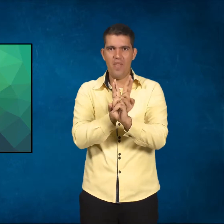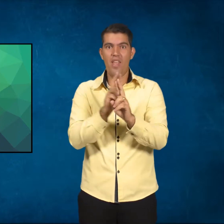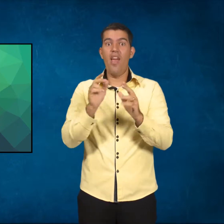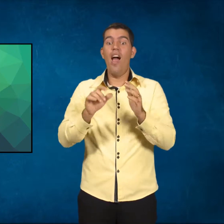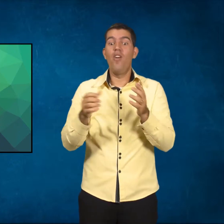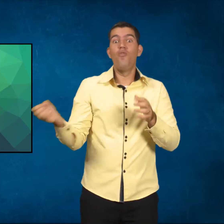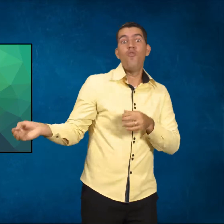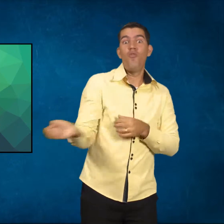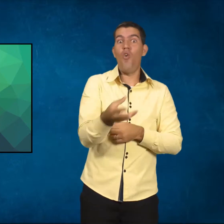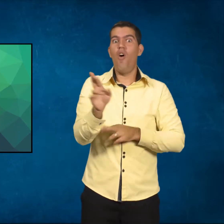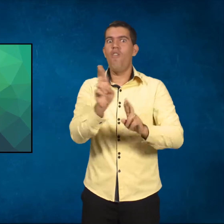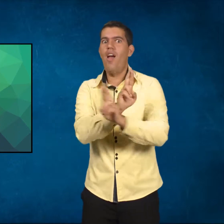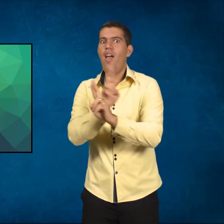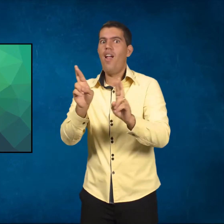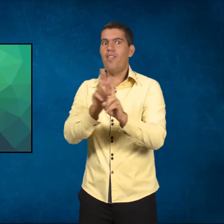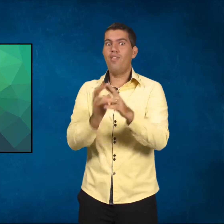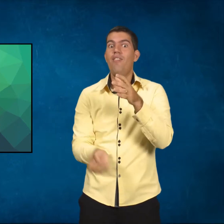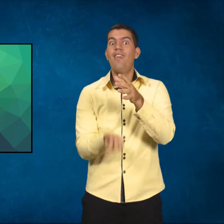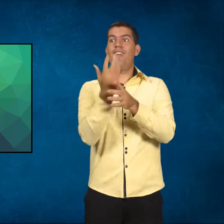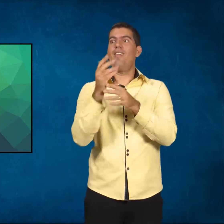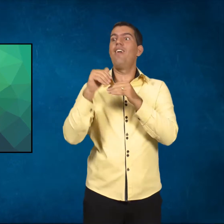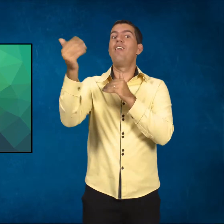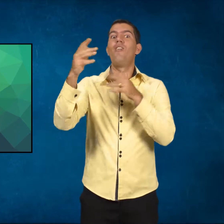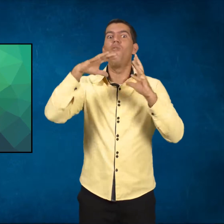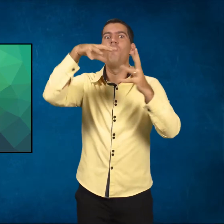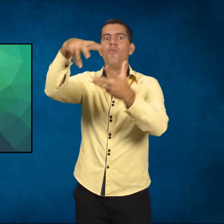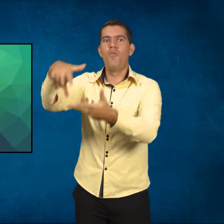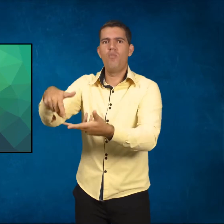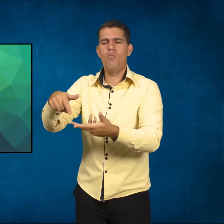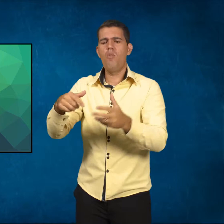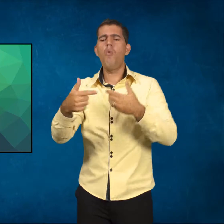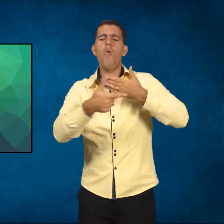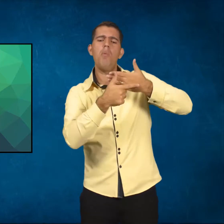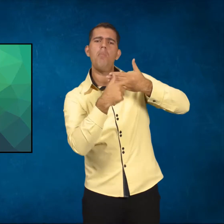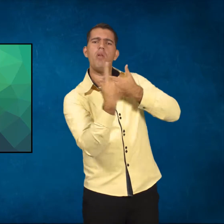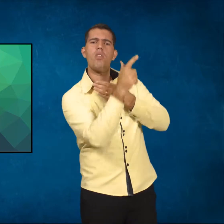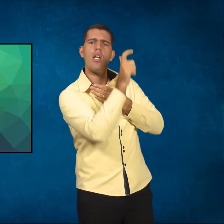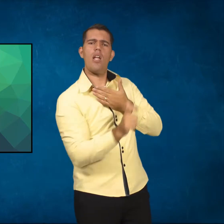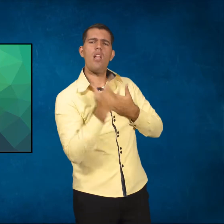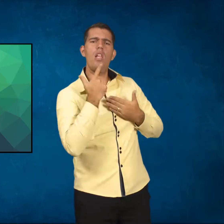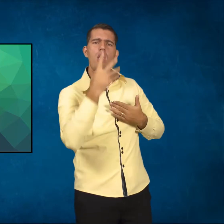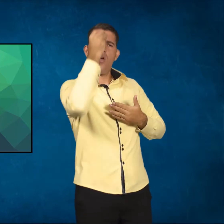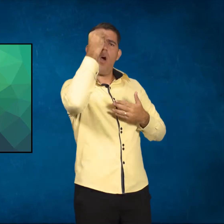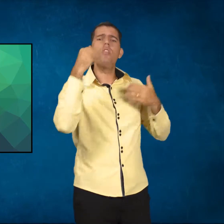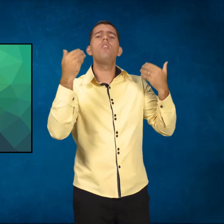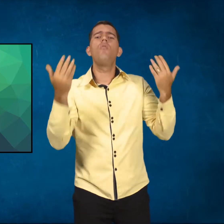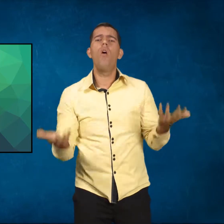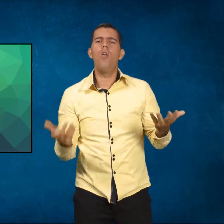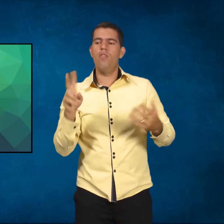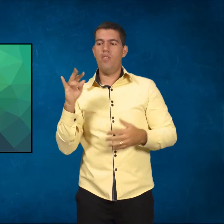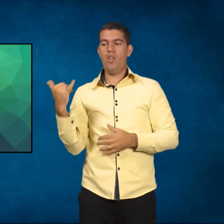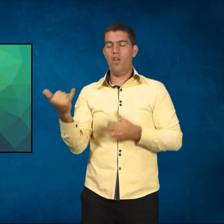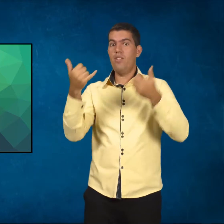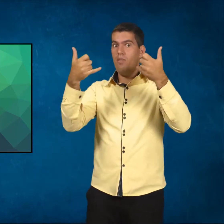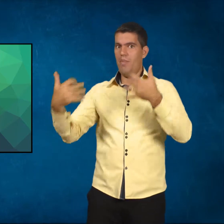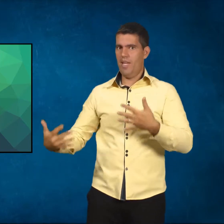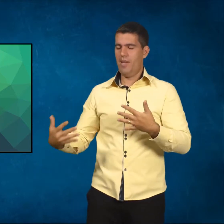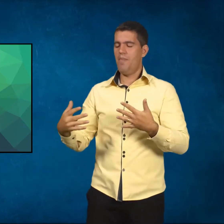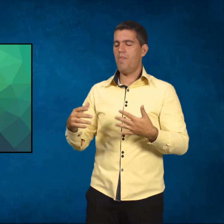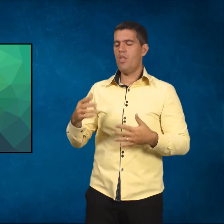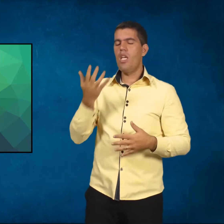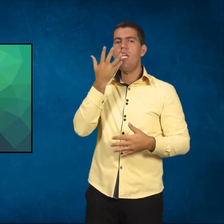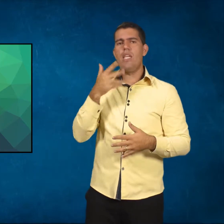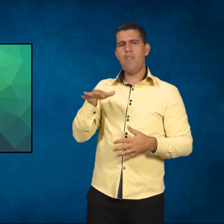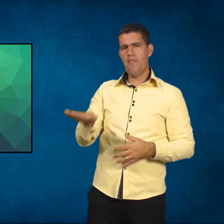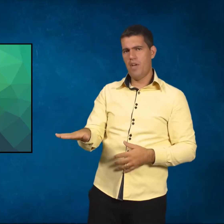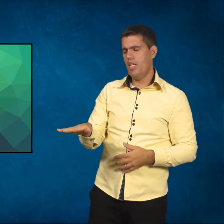exterior. Então, qual seria, por exemplo, o papel da linguagem? Então, o que Vygotsky fala para nós? Na infância, o que ele observou?